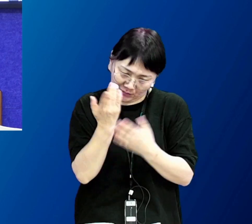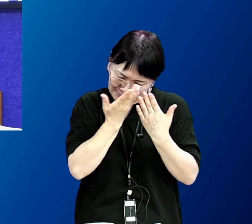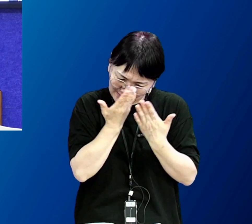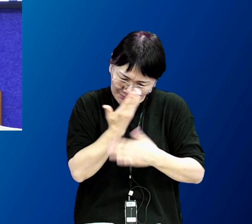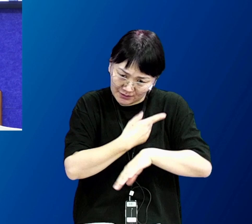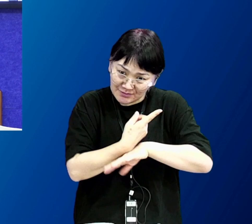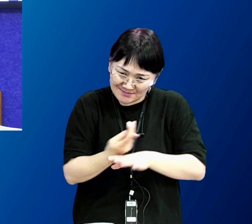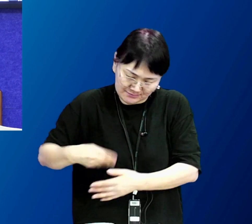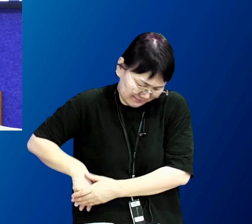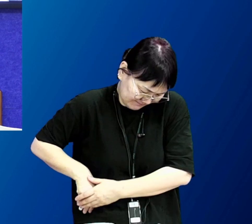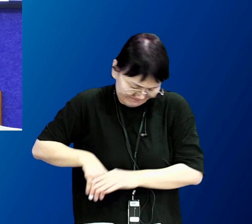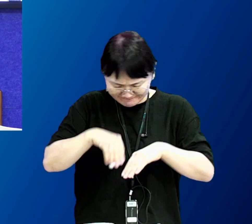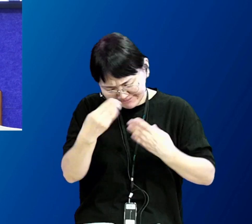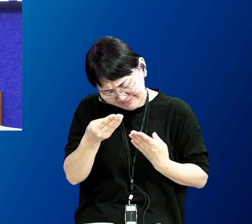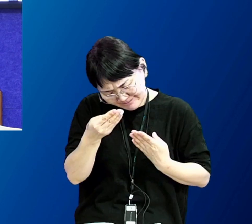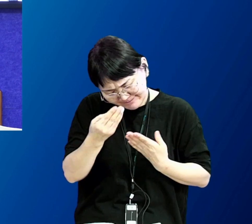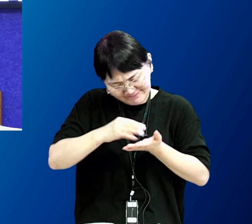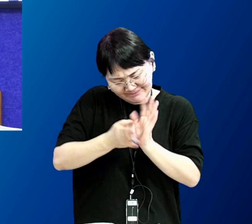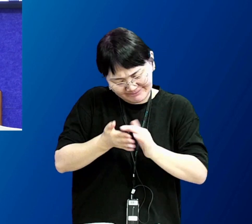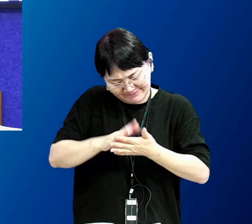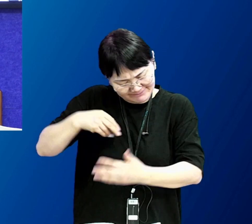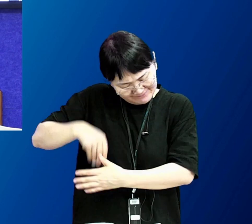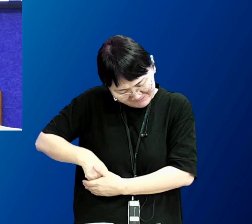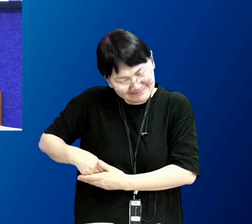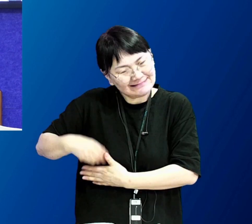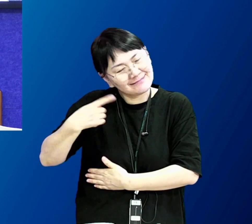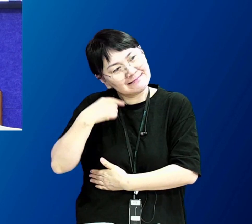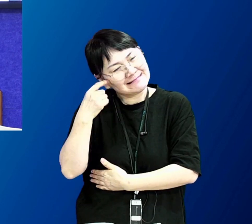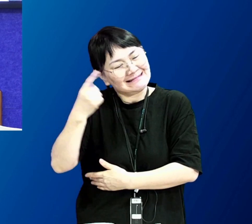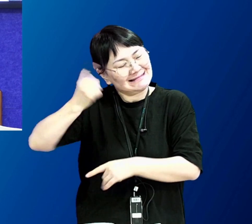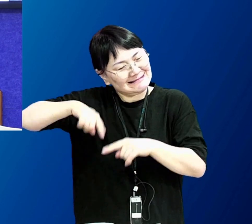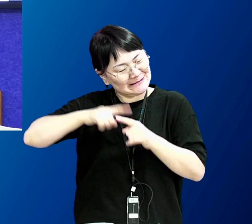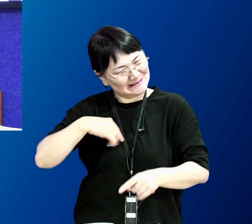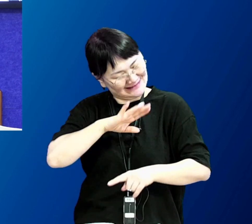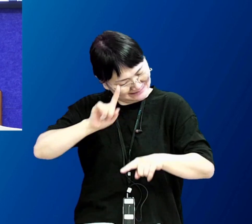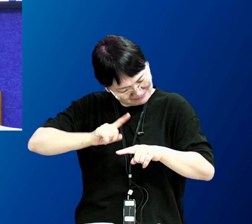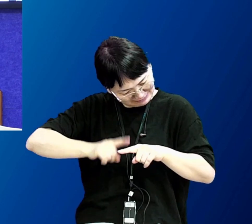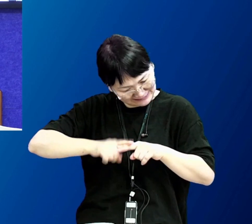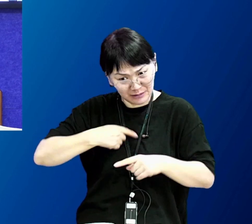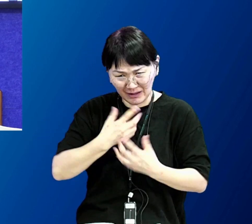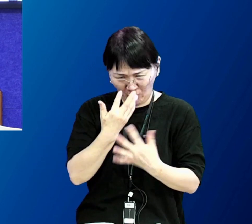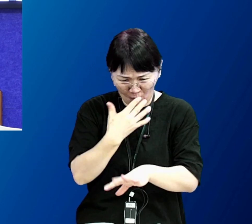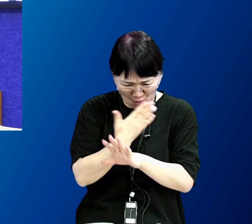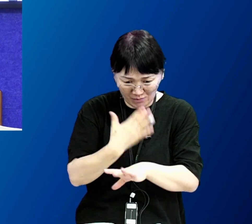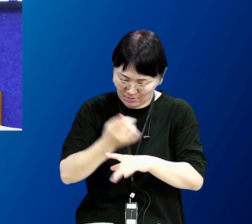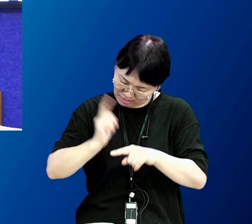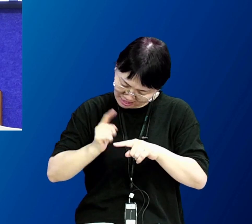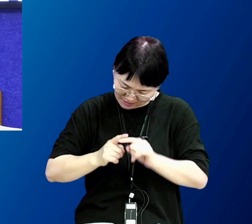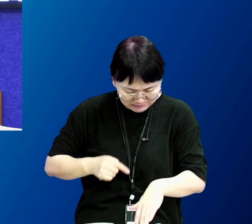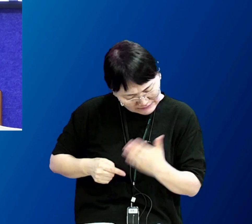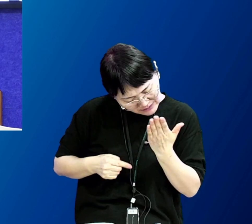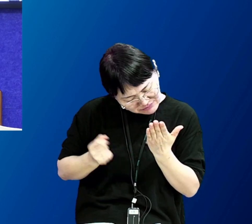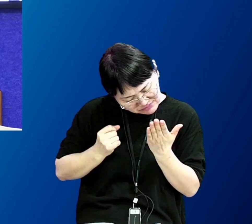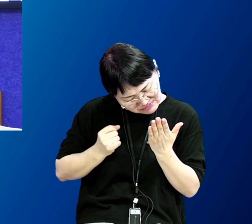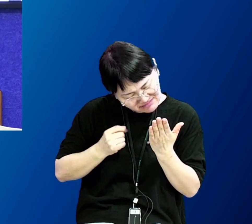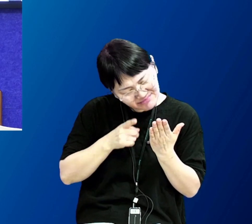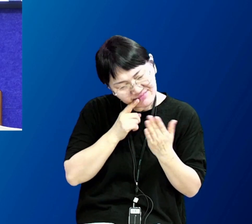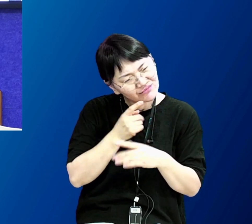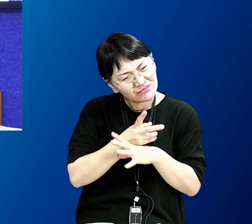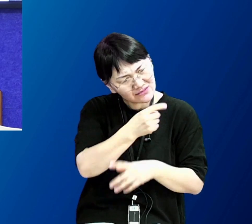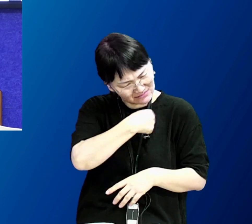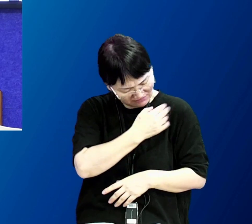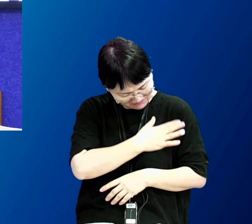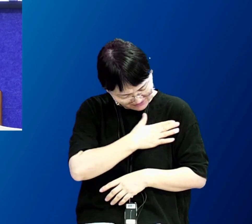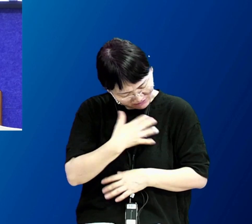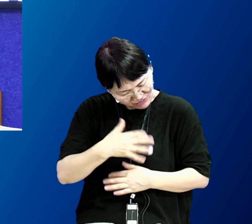уншинаас тэгэд ивхэ дахиад ингээд нандингээ тавих бах. Тэгэд яах вэ? Намдад намайг яаж хайрладаг гинэ? Дахин